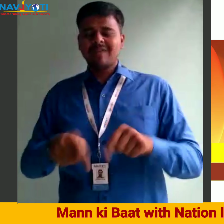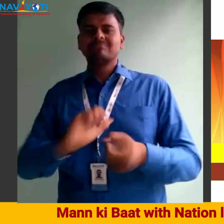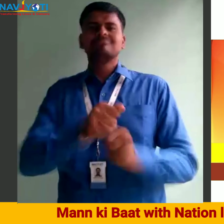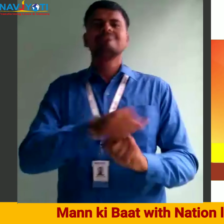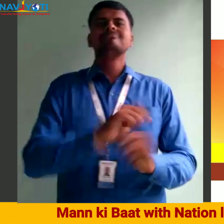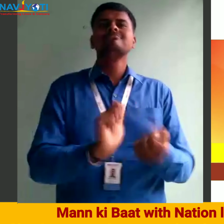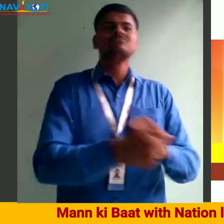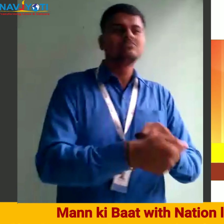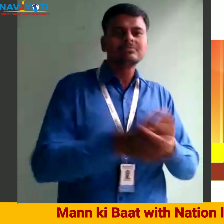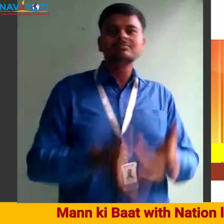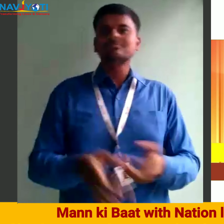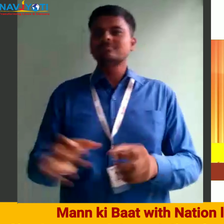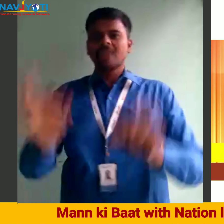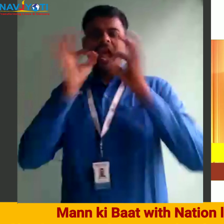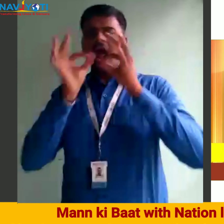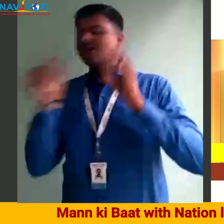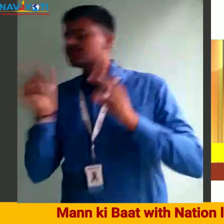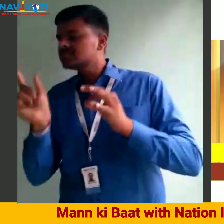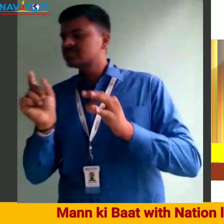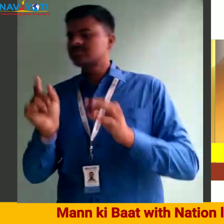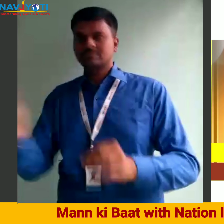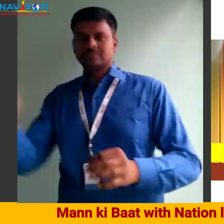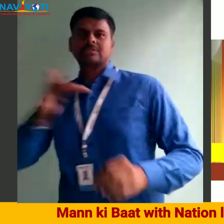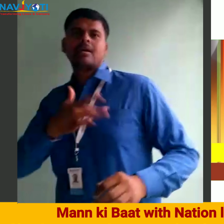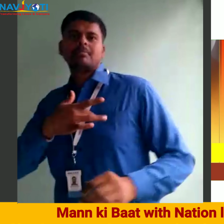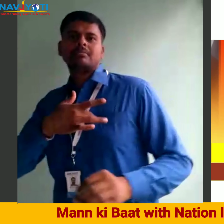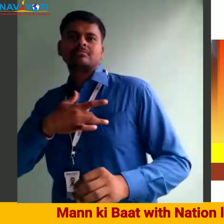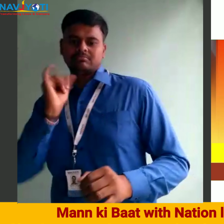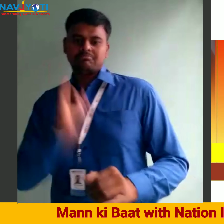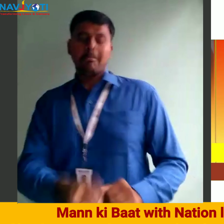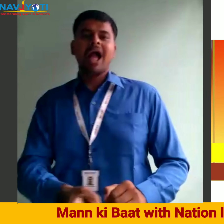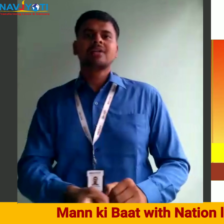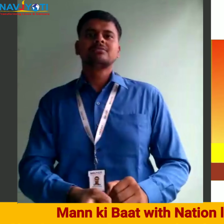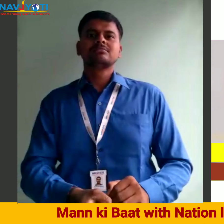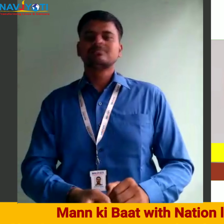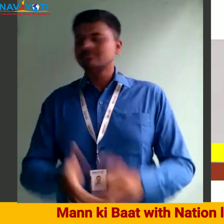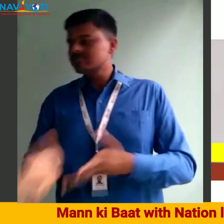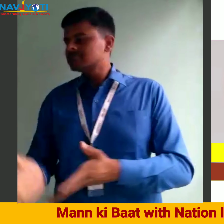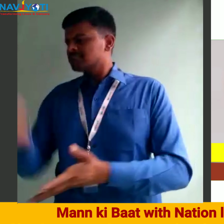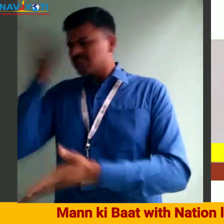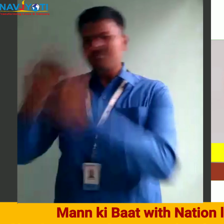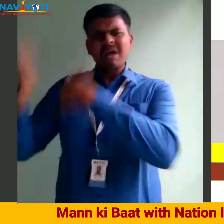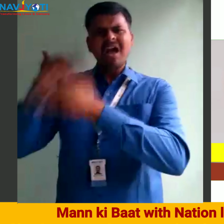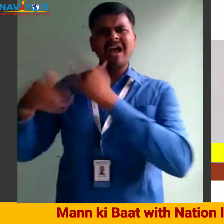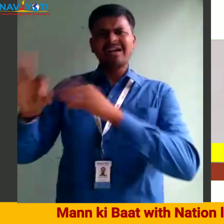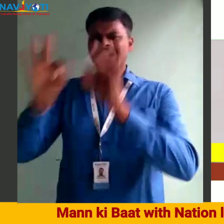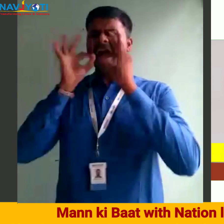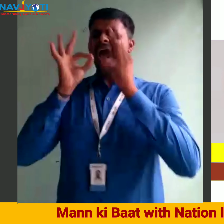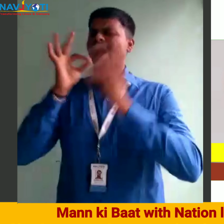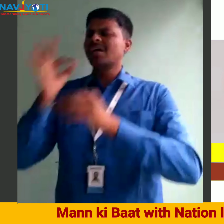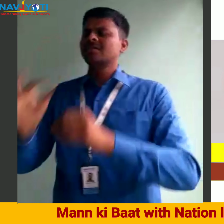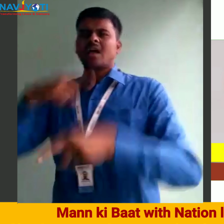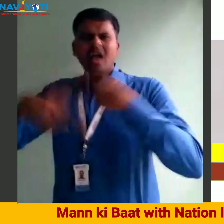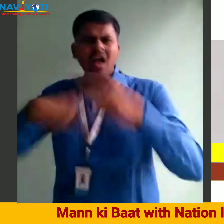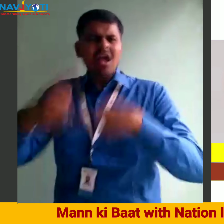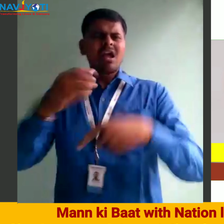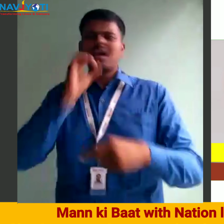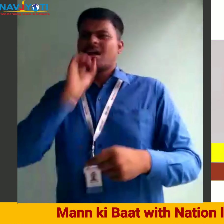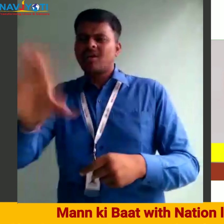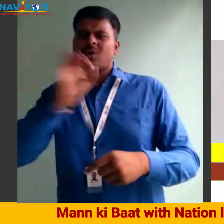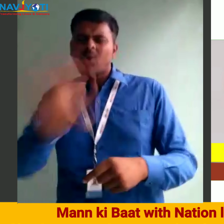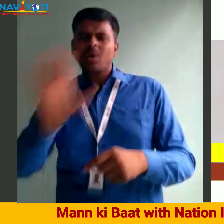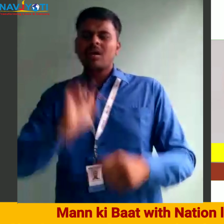बड़ी जागरूकता ये आई है कि अब सभी लोग ये समझ रहे हैं कि सार्वजनिक स्थानों पर थूकने के